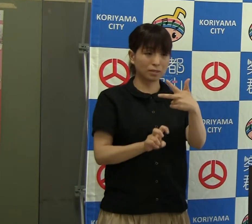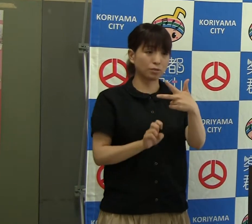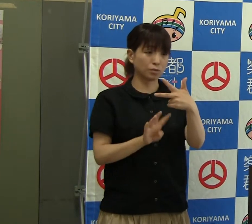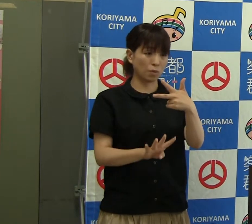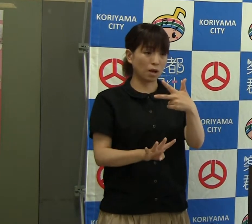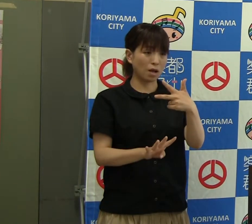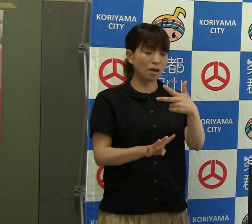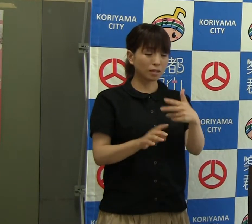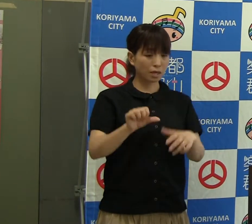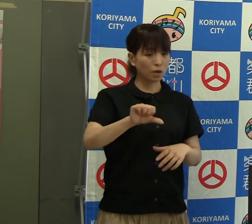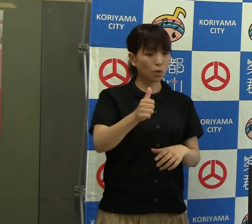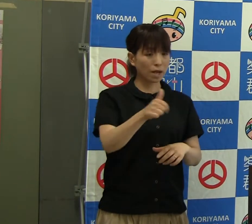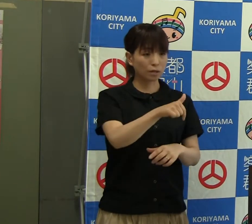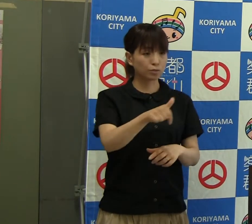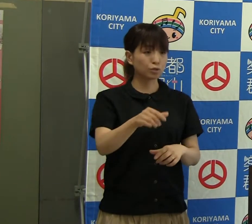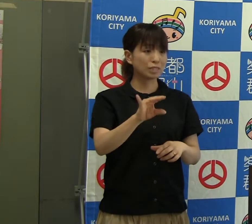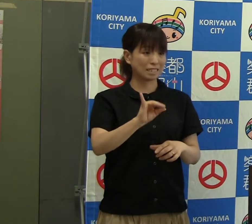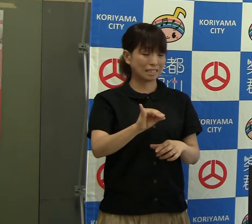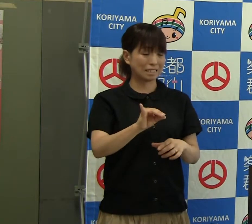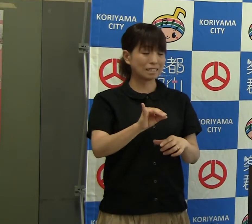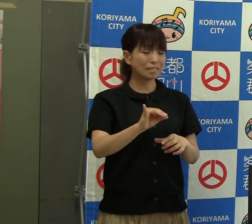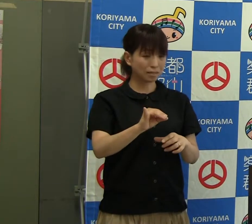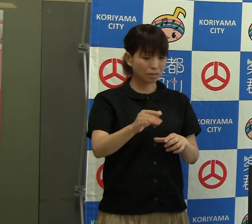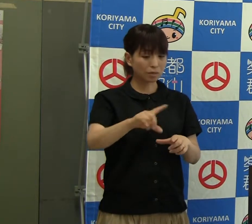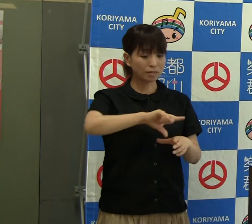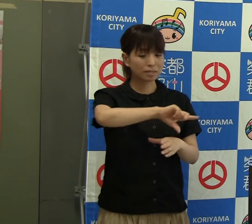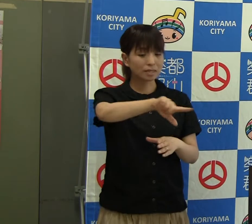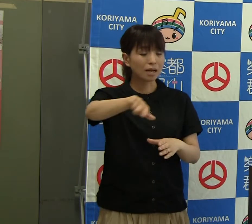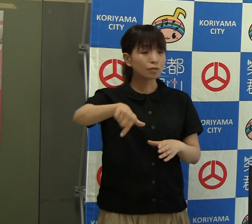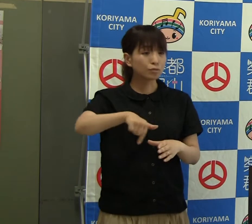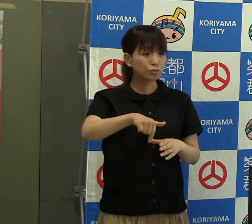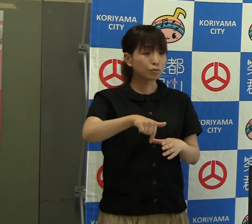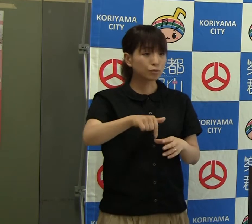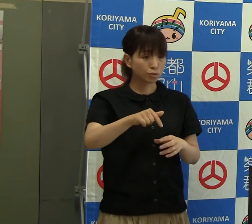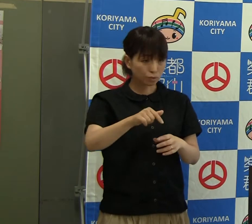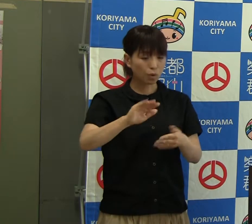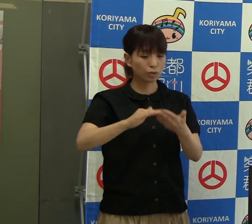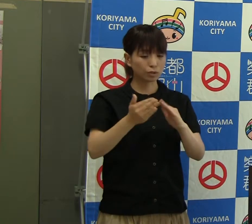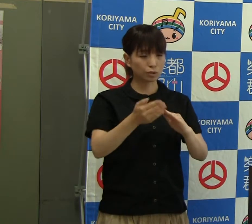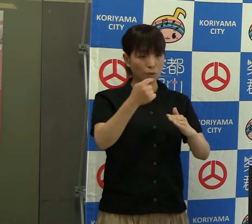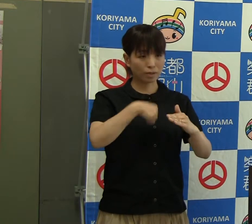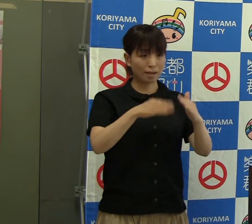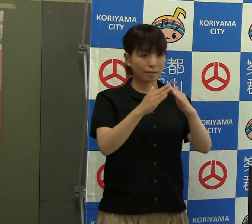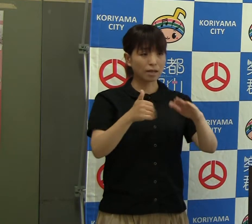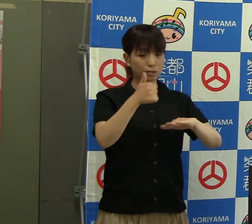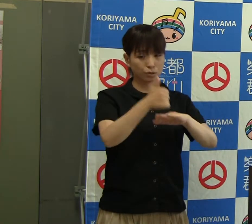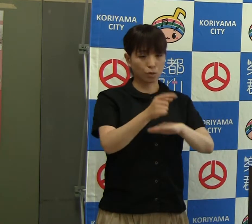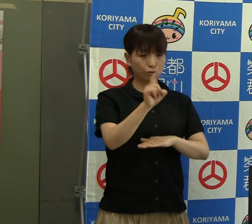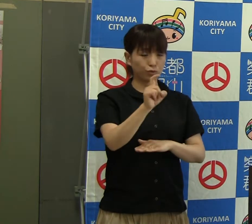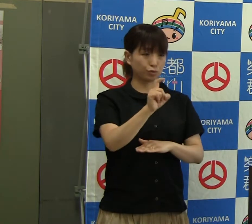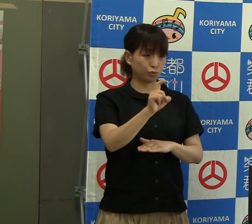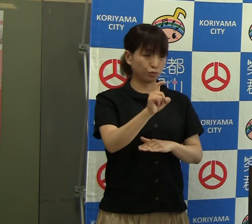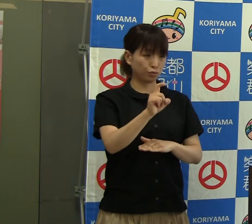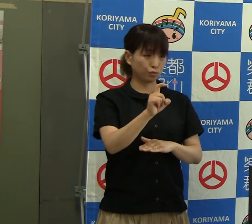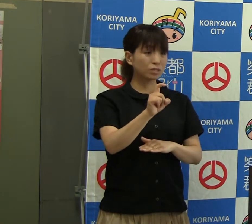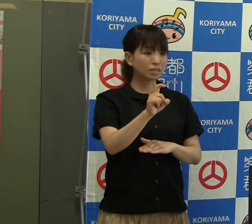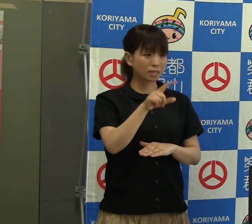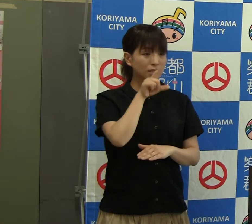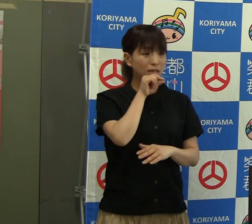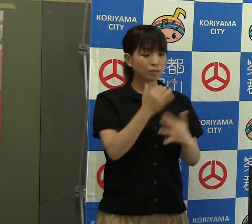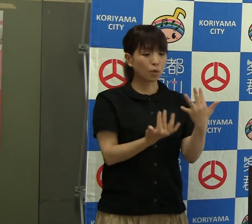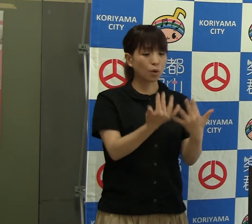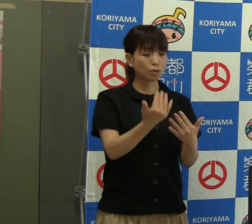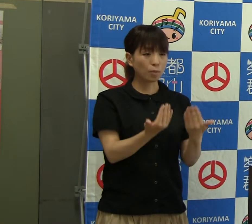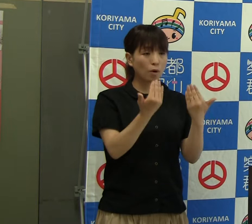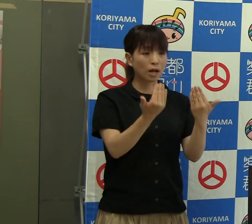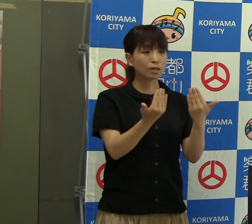地に隣接する10の町内会長とさん方に、野鳥の森